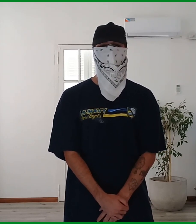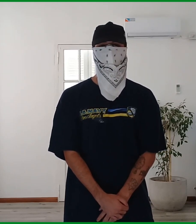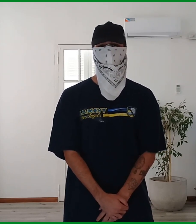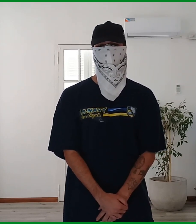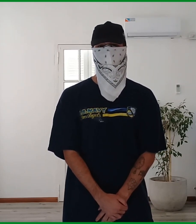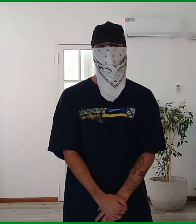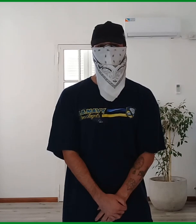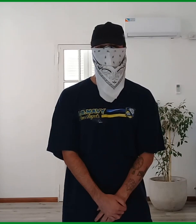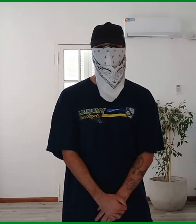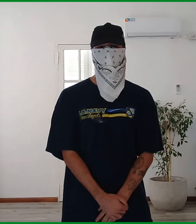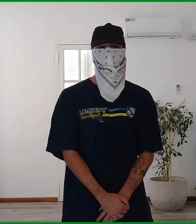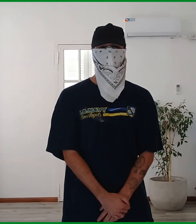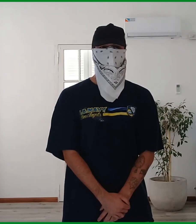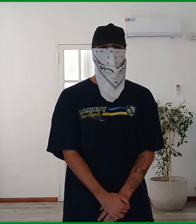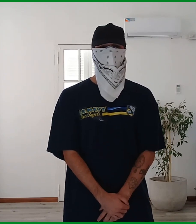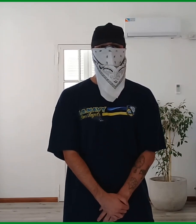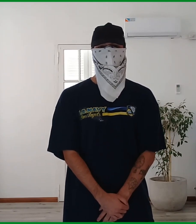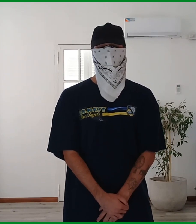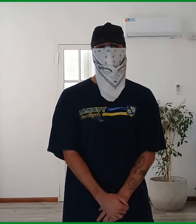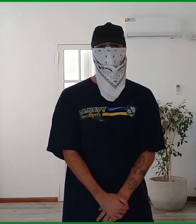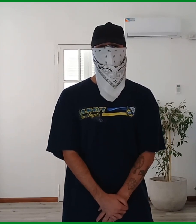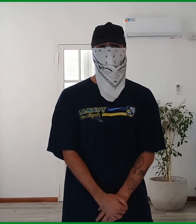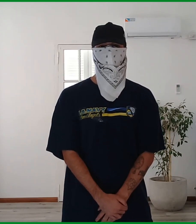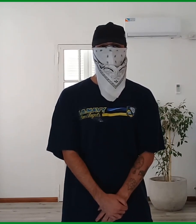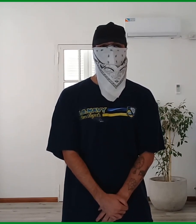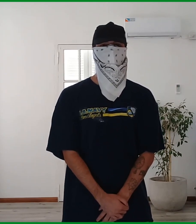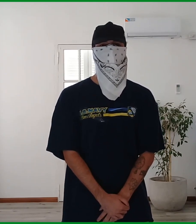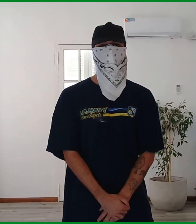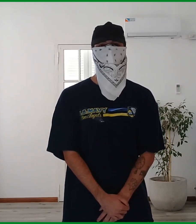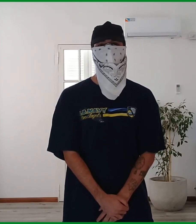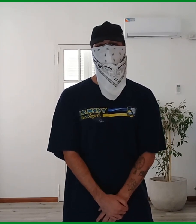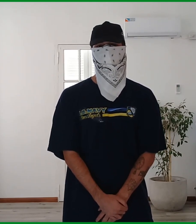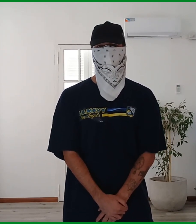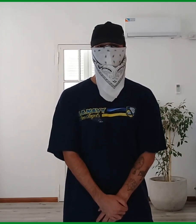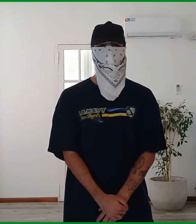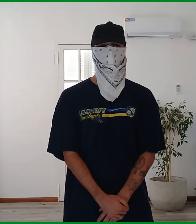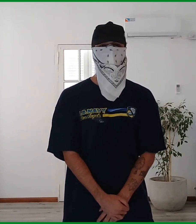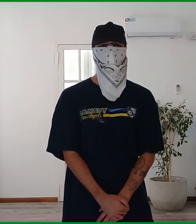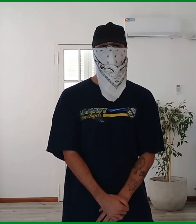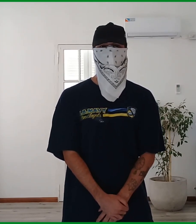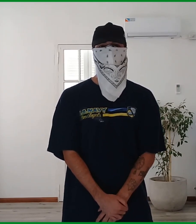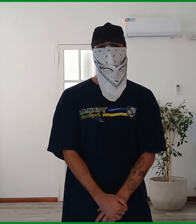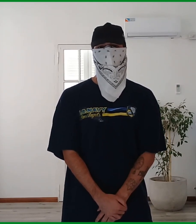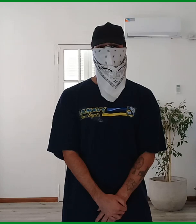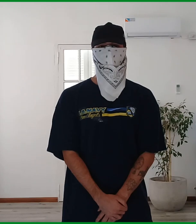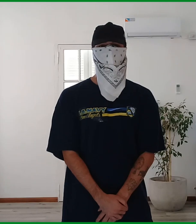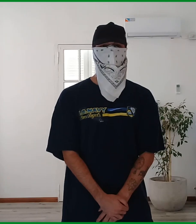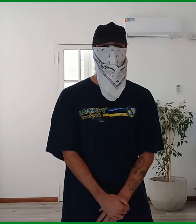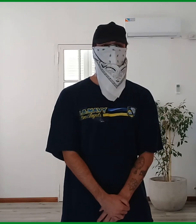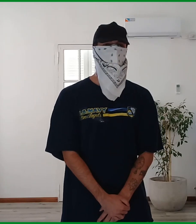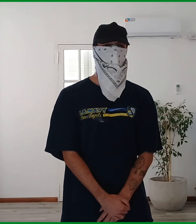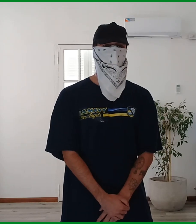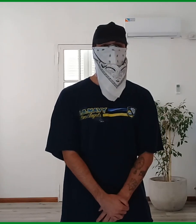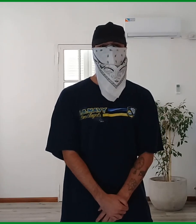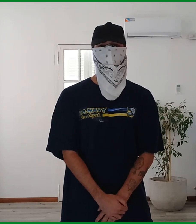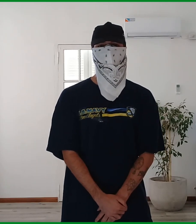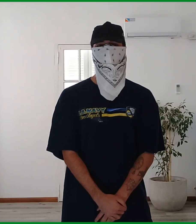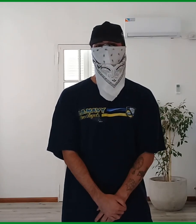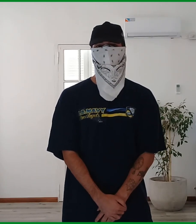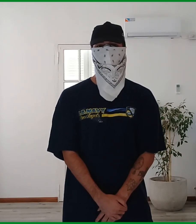sumamente política. Era un poco decir, bueno, vos sos el presidente y podés poner tu nombre y tu cara en todos lados,